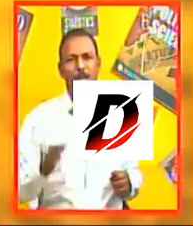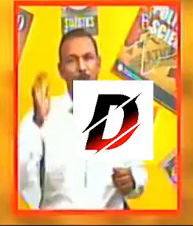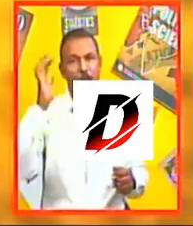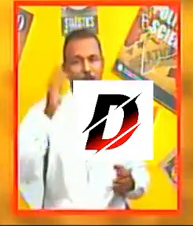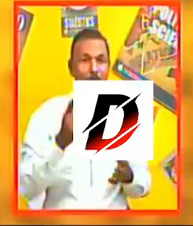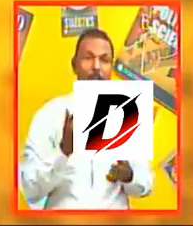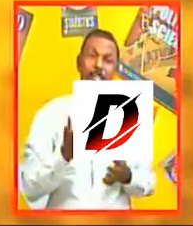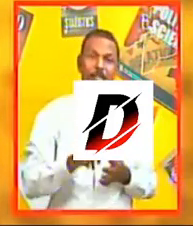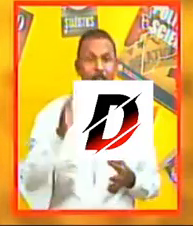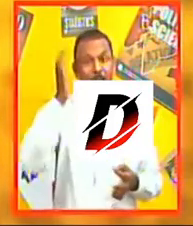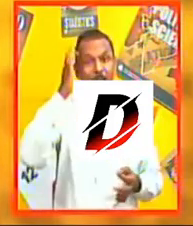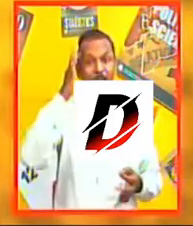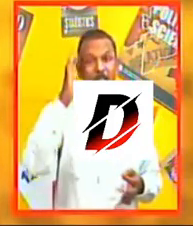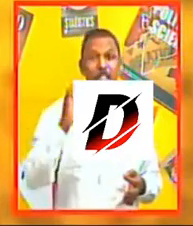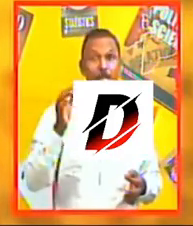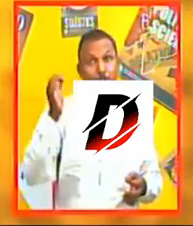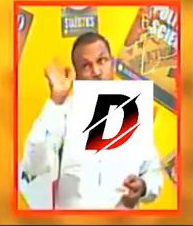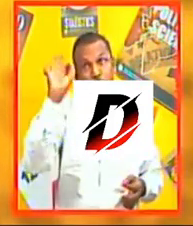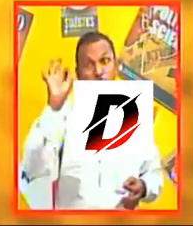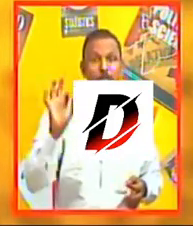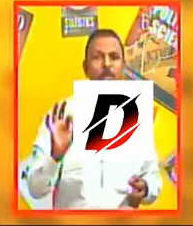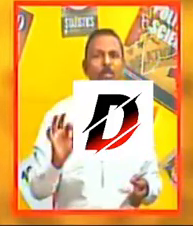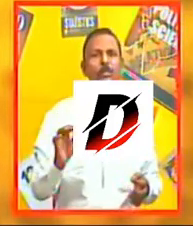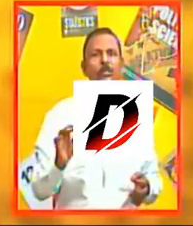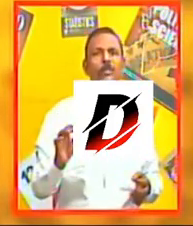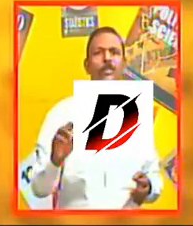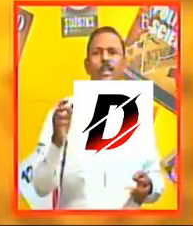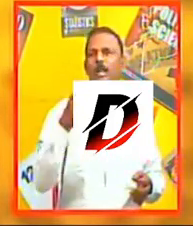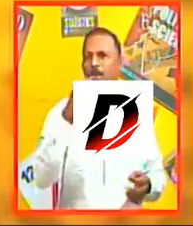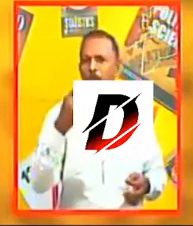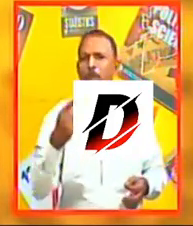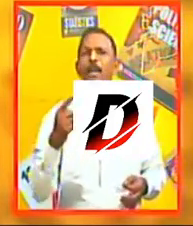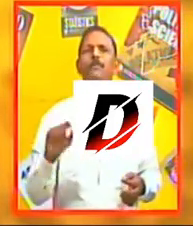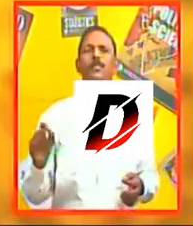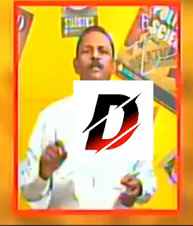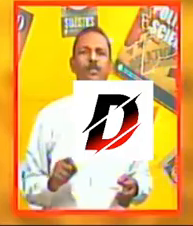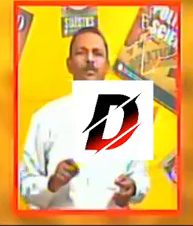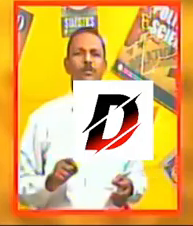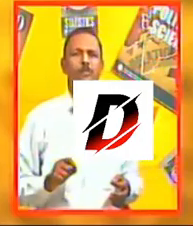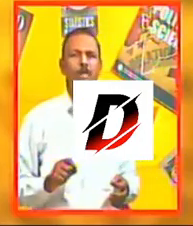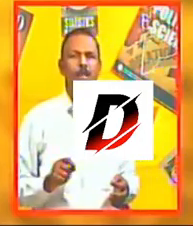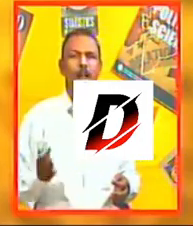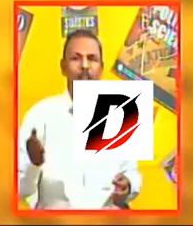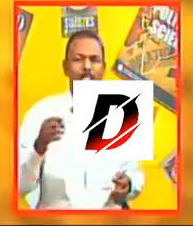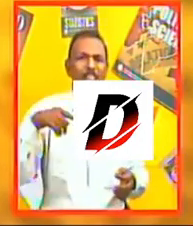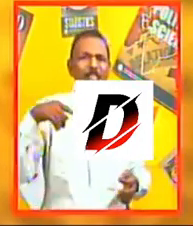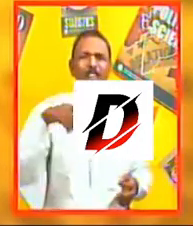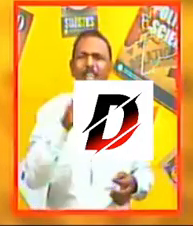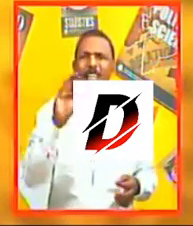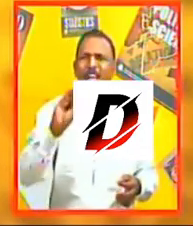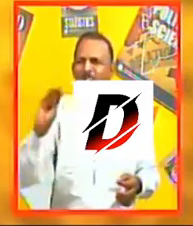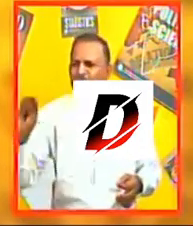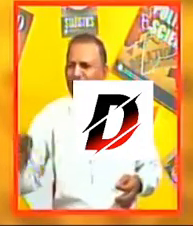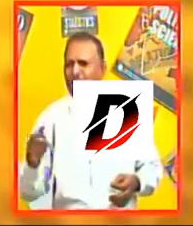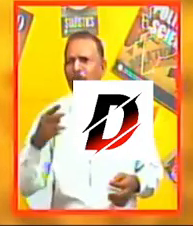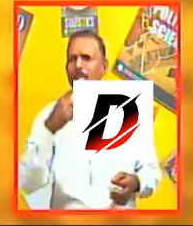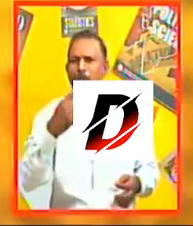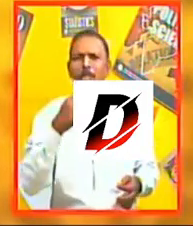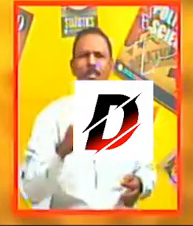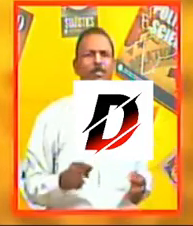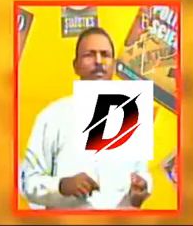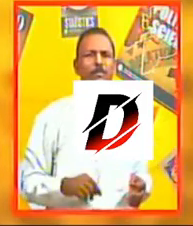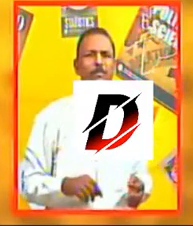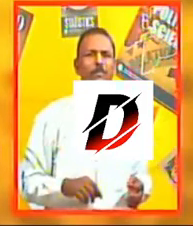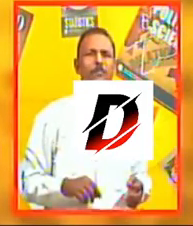சொல்லிக்கிறேன், உங்களுக்கு அறிதல் புரிதல் பயன்படுத்துதல், இது எந்த இடத்துல நம்ம பயன்படுத்துகிறோமோ அதுக்கு தகுந்த மாதிரி அதை எளிமையாக